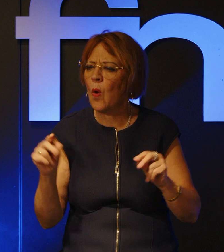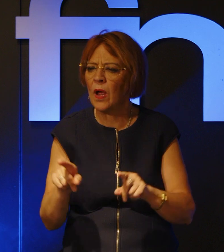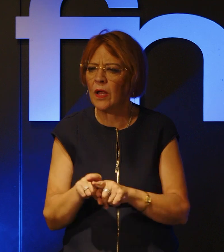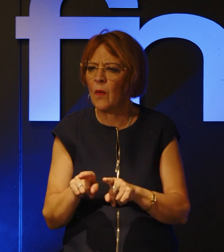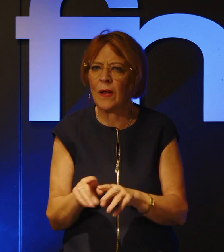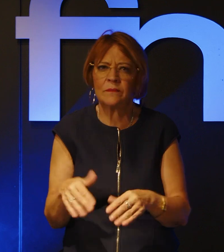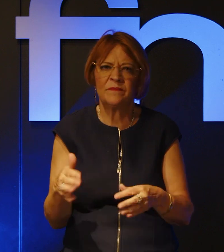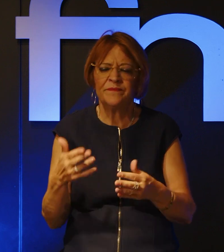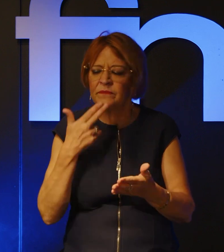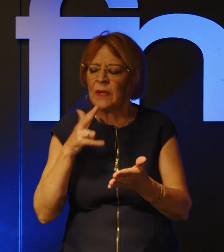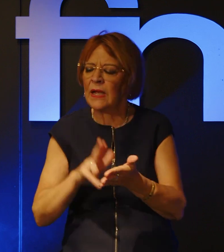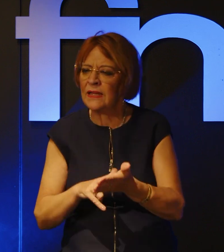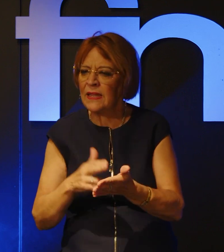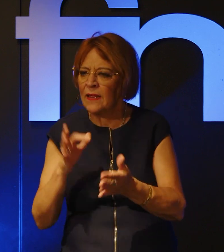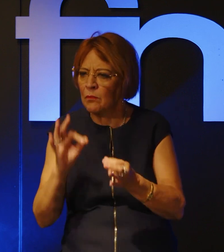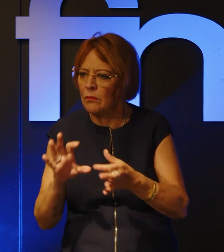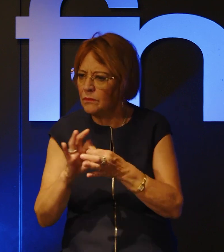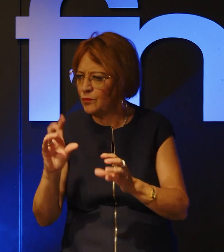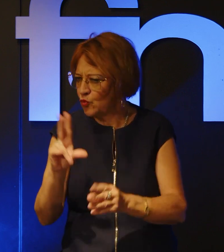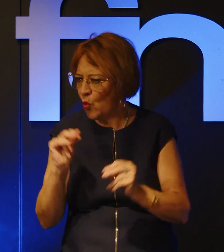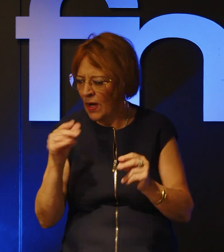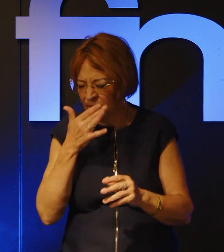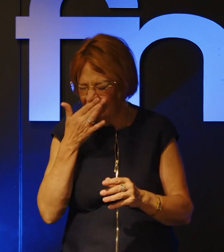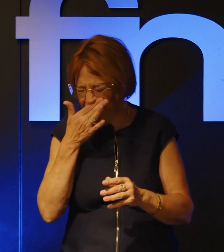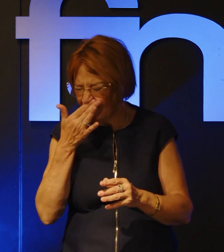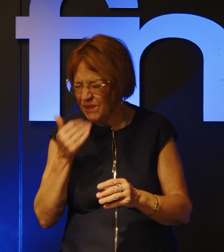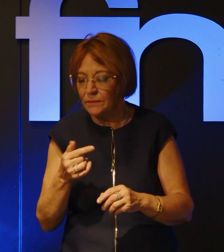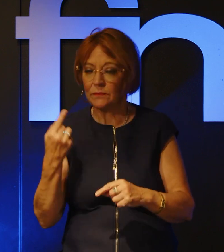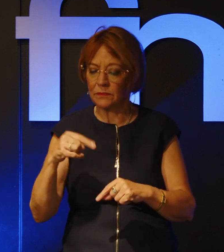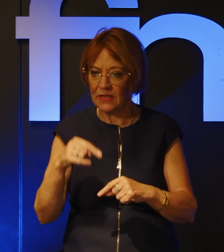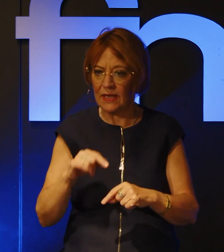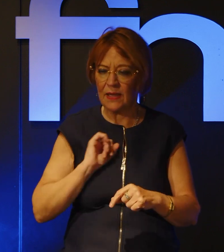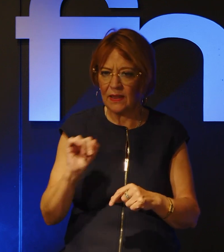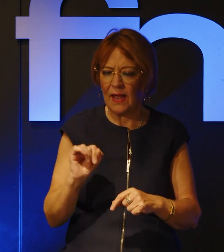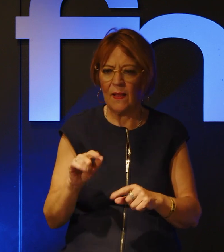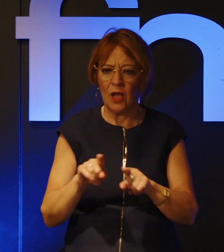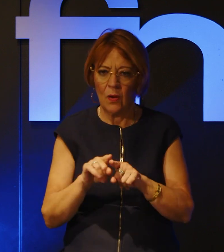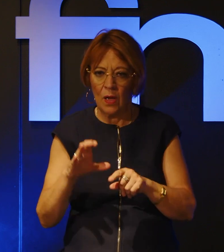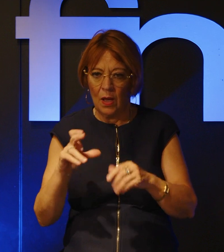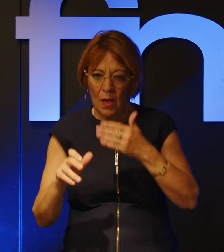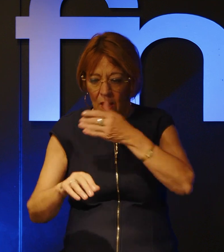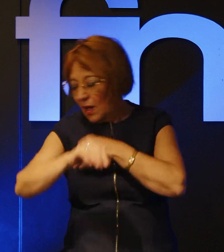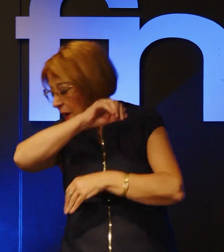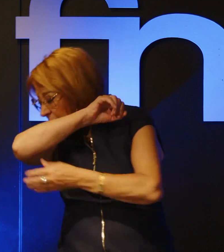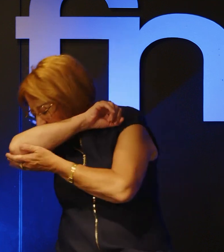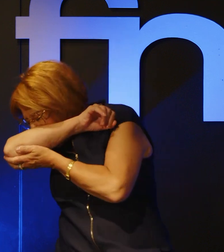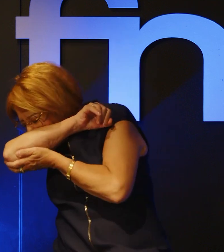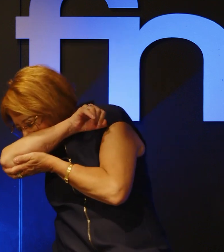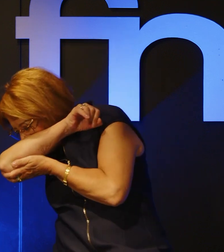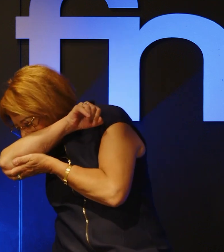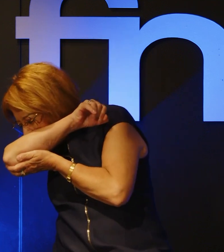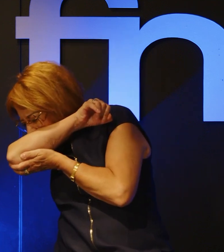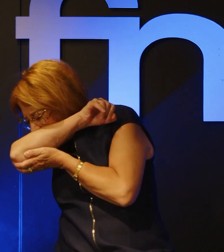exatamente a realidade como ela é embora tinhamos sobretudo no classicismo portanto estamos a falar do renascimento e depois